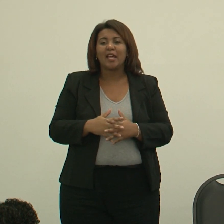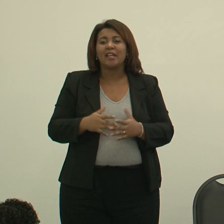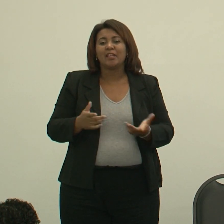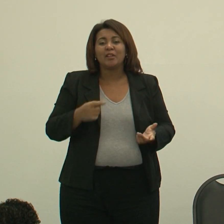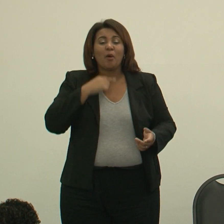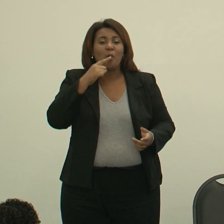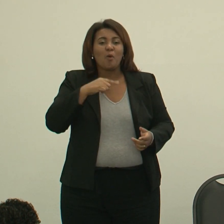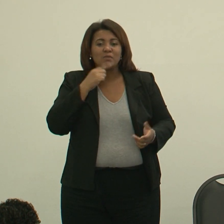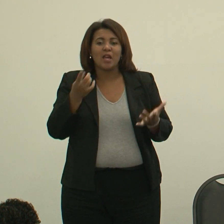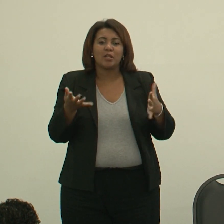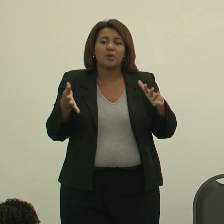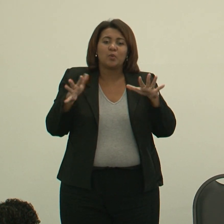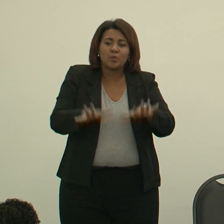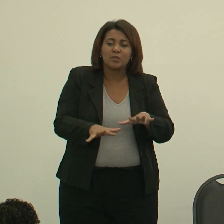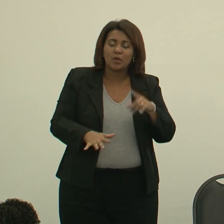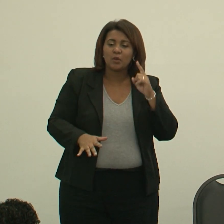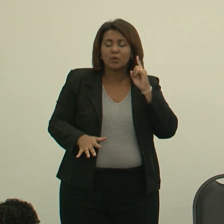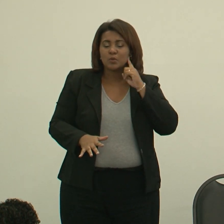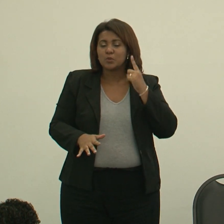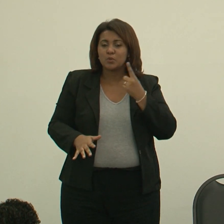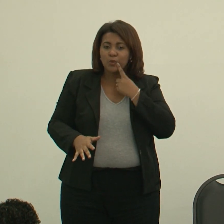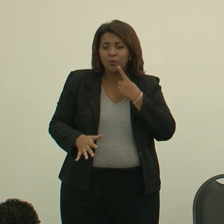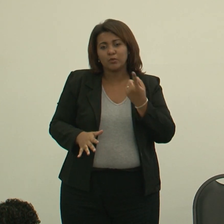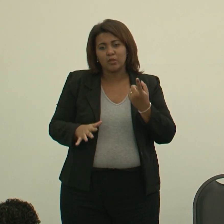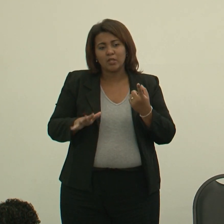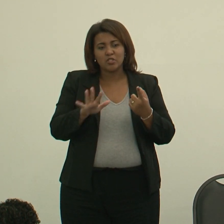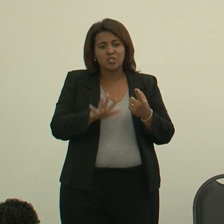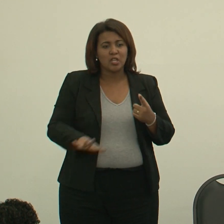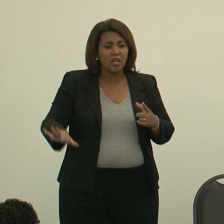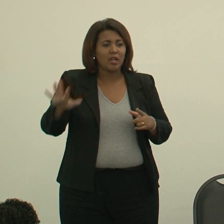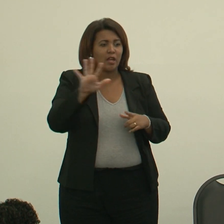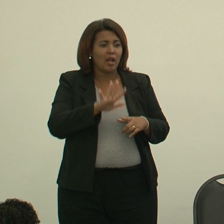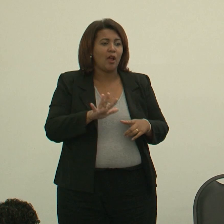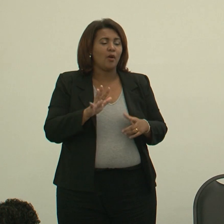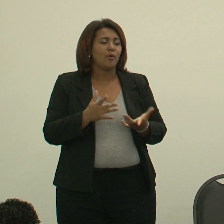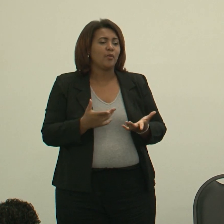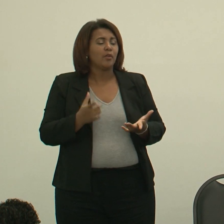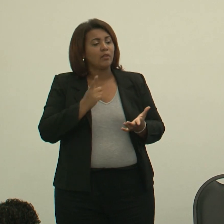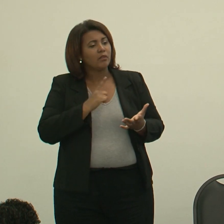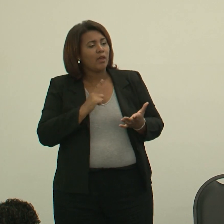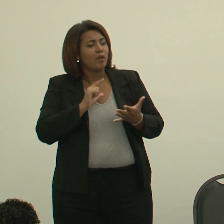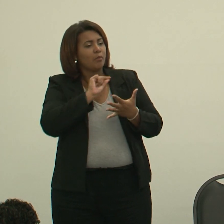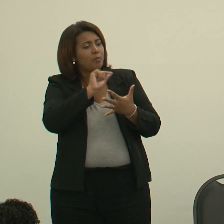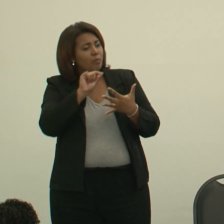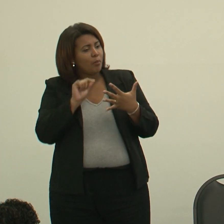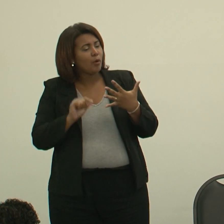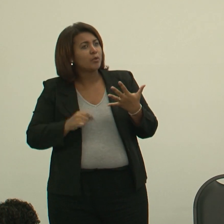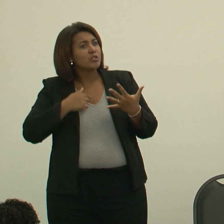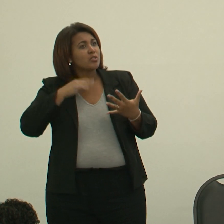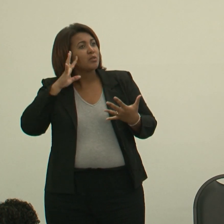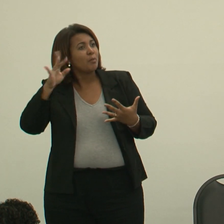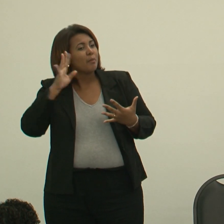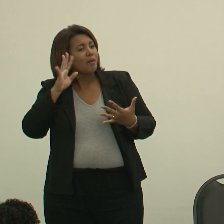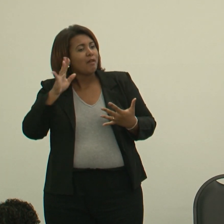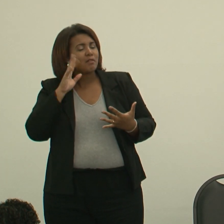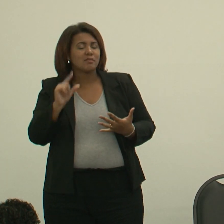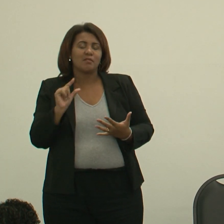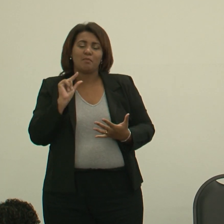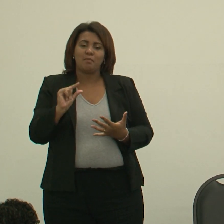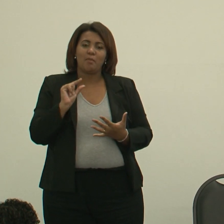surdo nas escolas de modo geral. E são questões sobre as quais a gente pensa muito pouco,